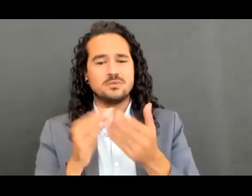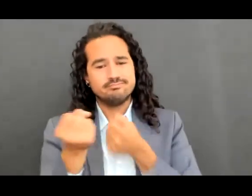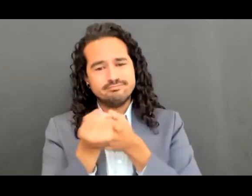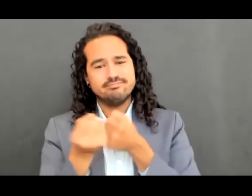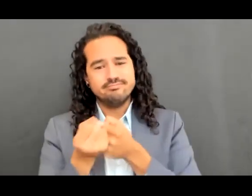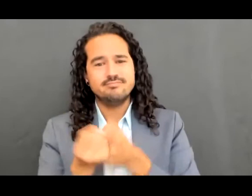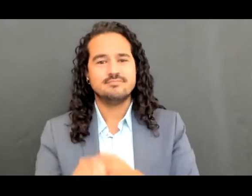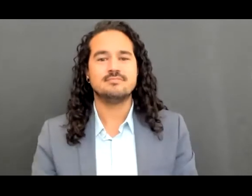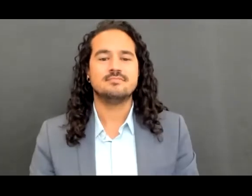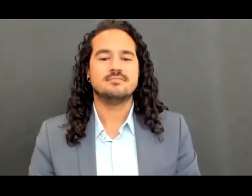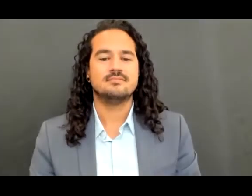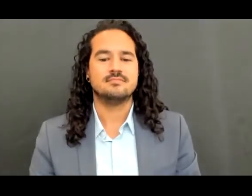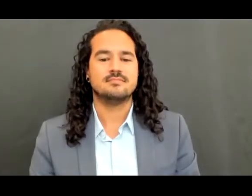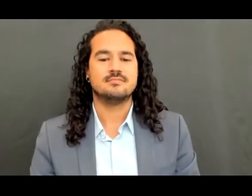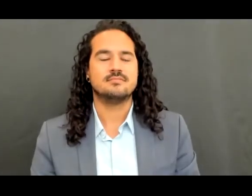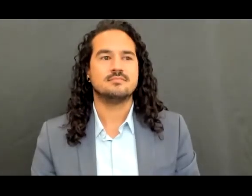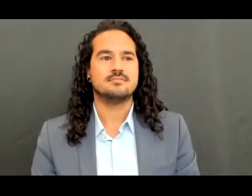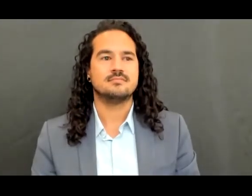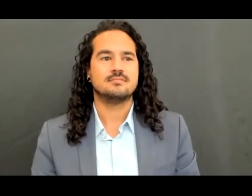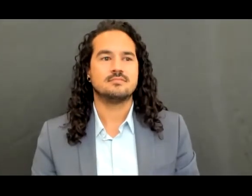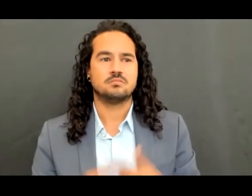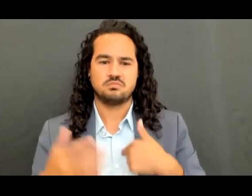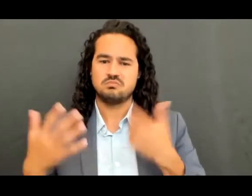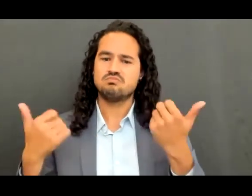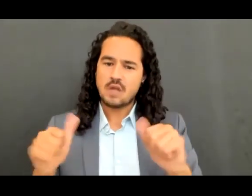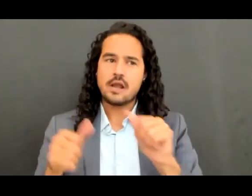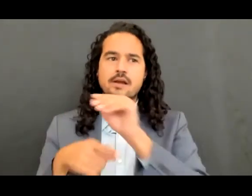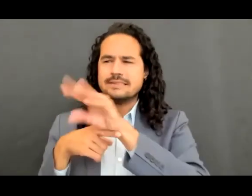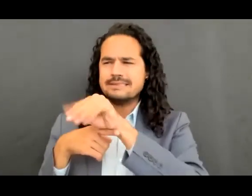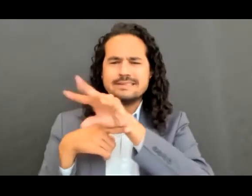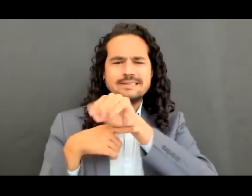ellos. Bueno, ahora estamos tratando